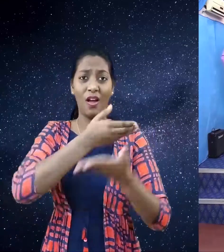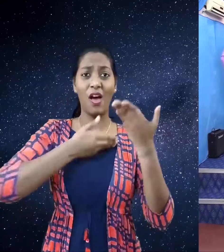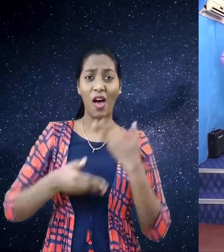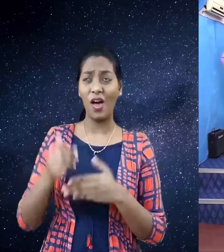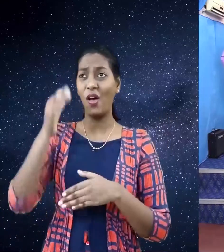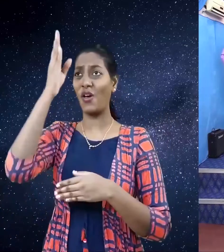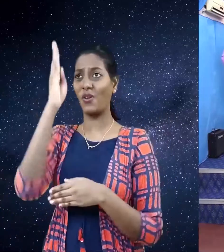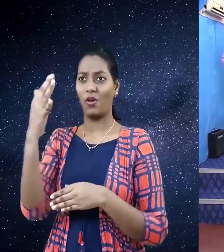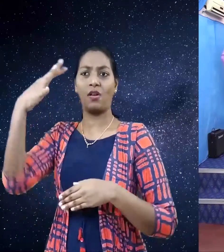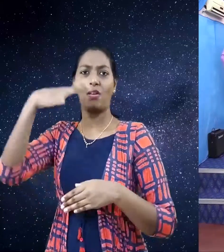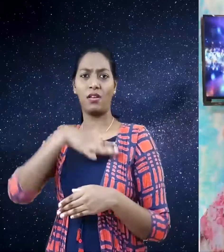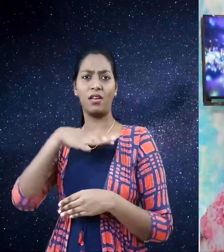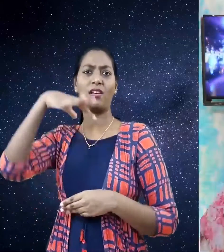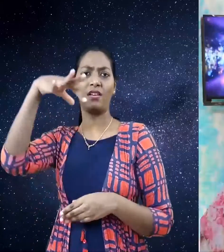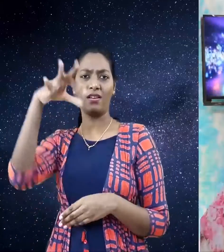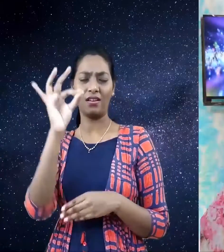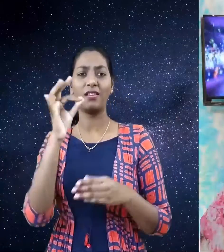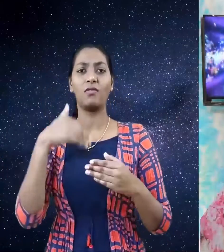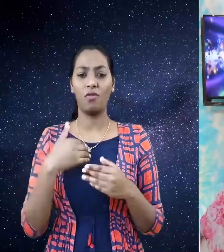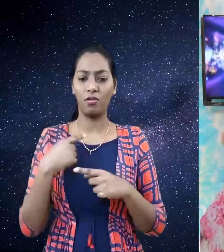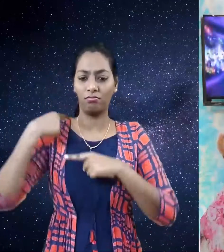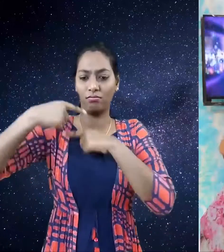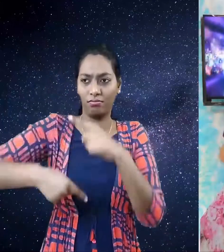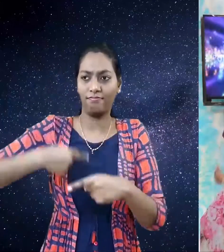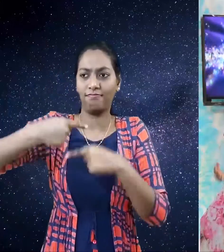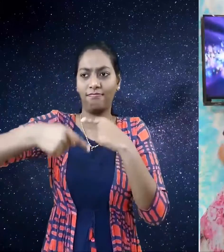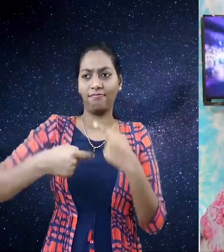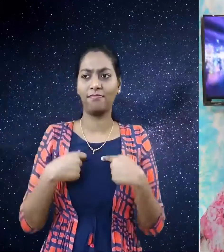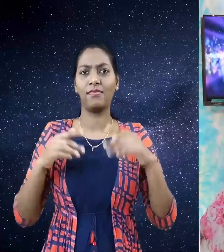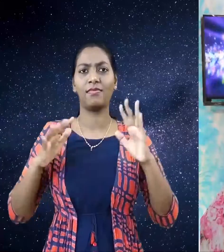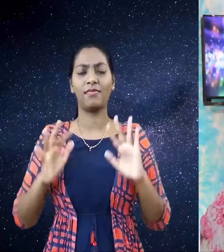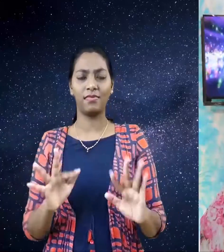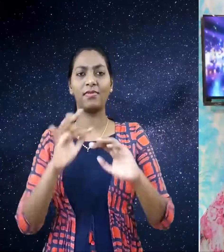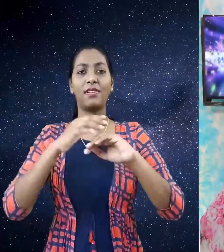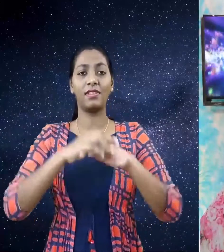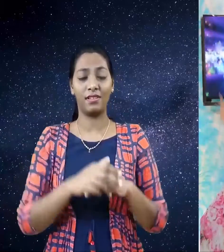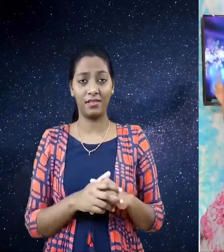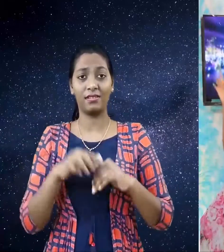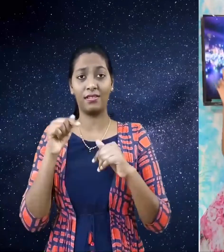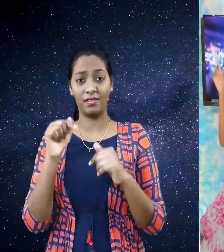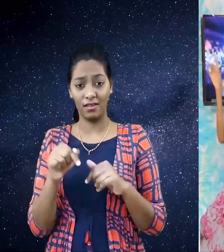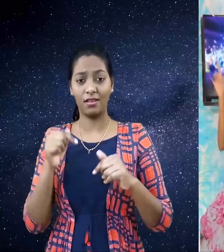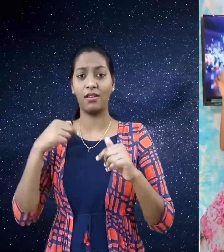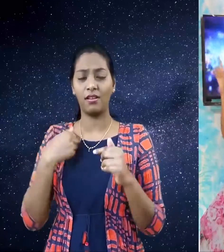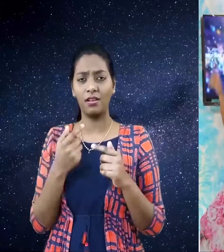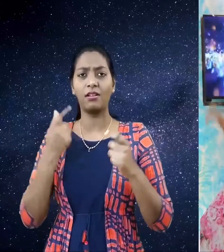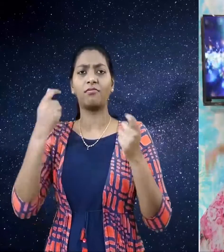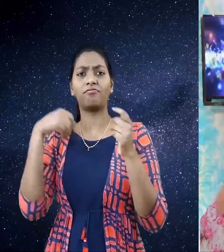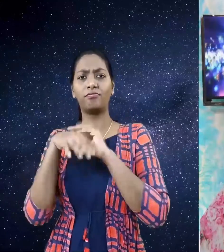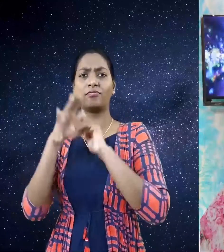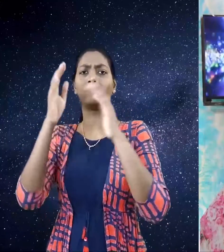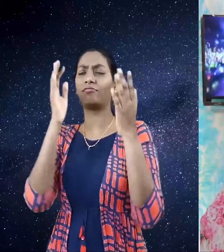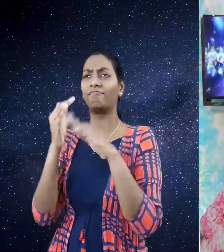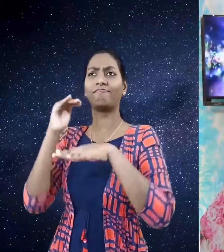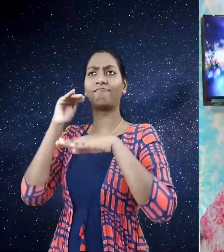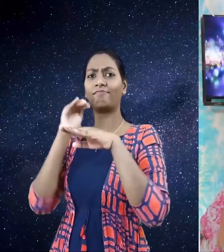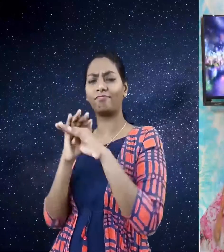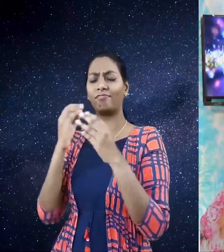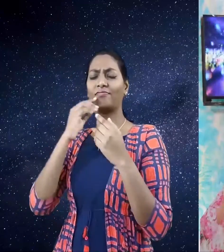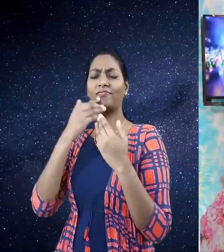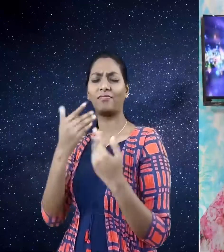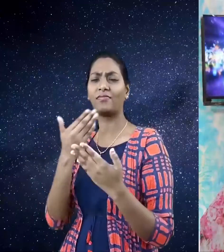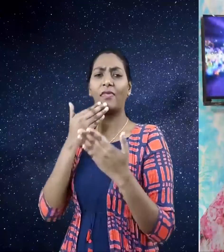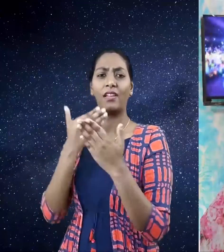hua oneself chuna hua oneself bulai nikale